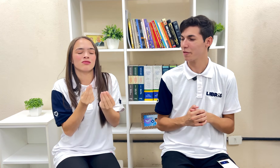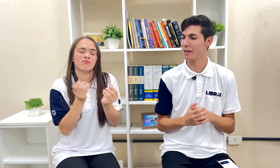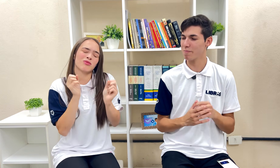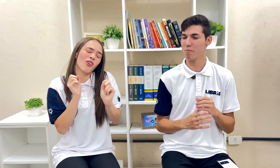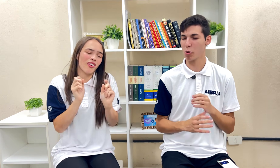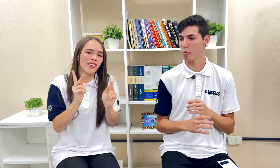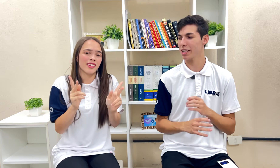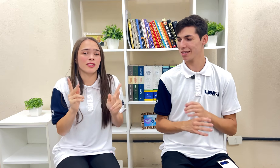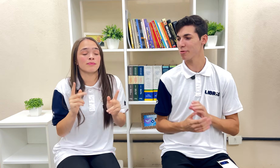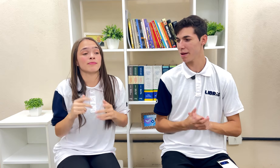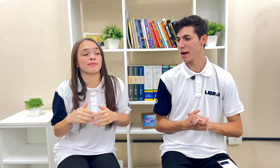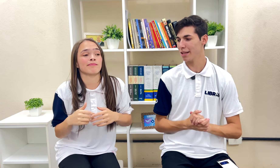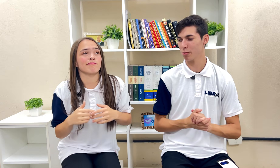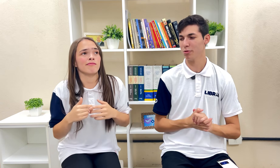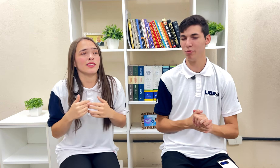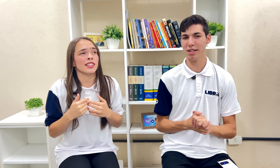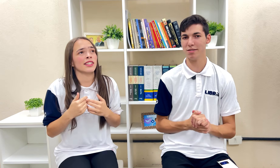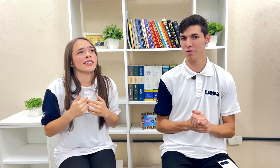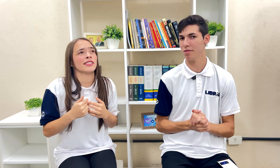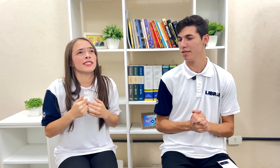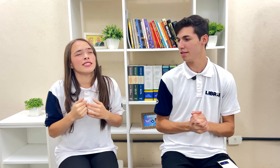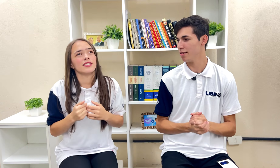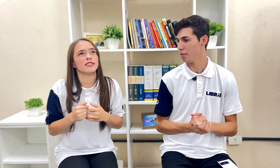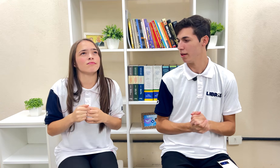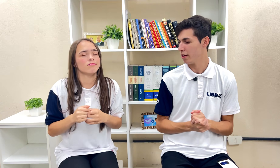fica uma comunicação quebrada quando não tem essa visualização.